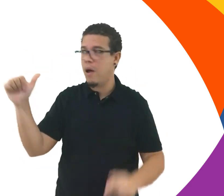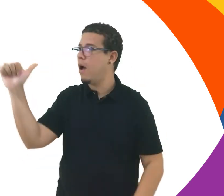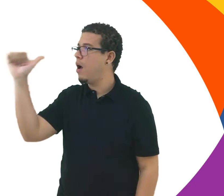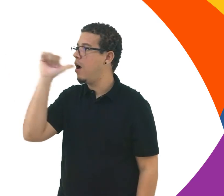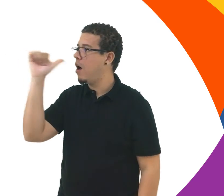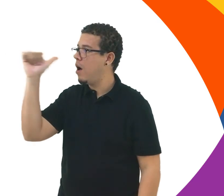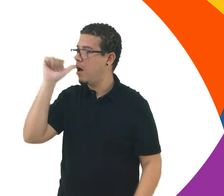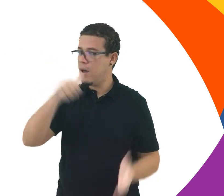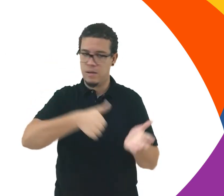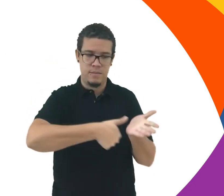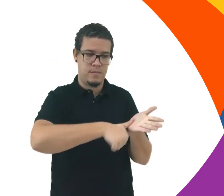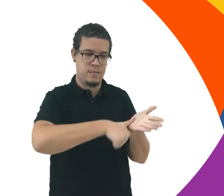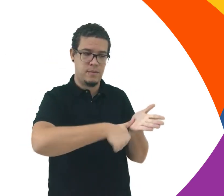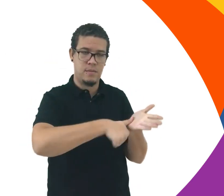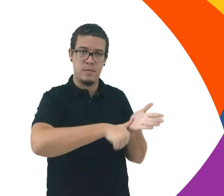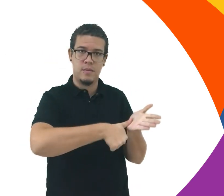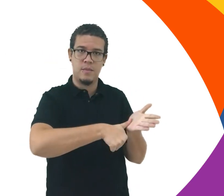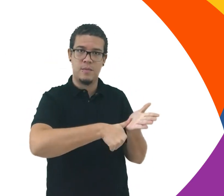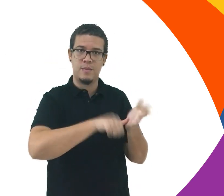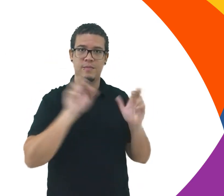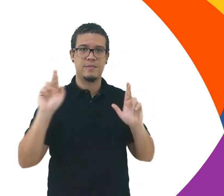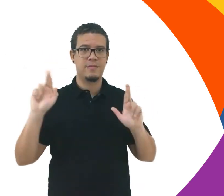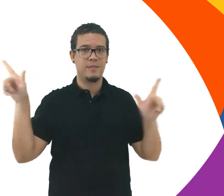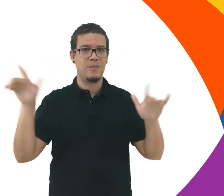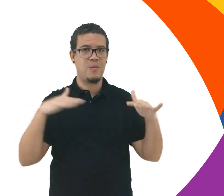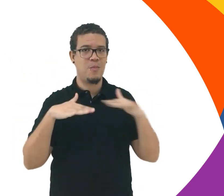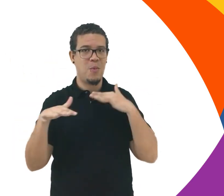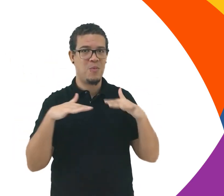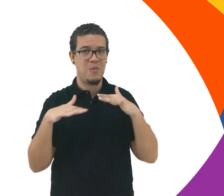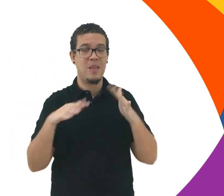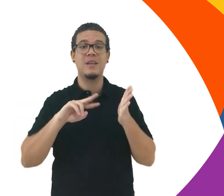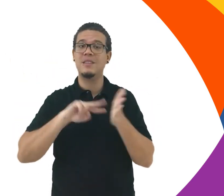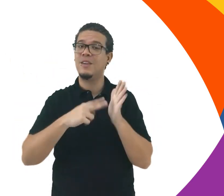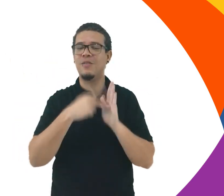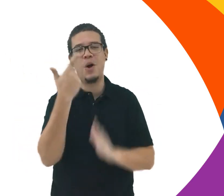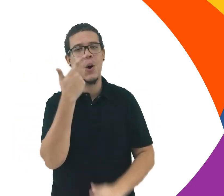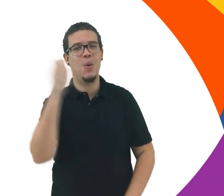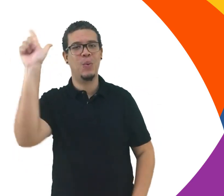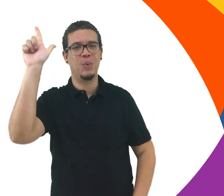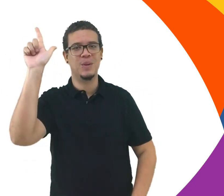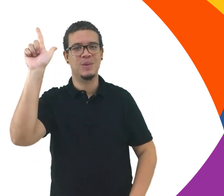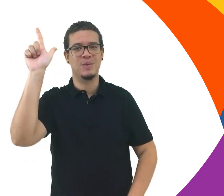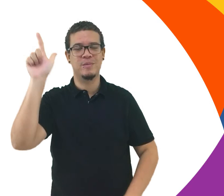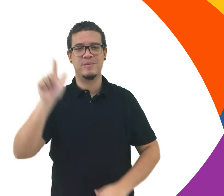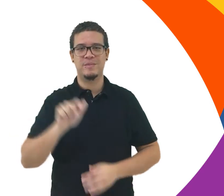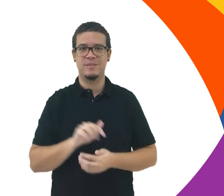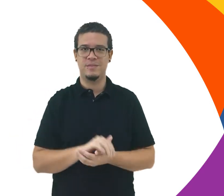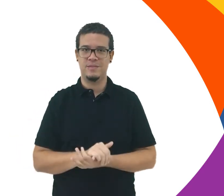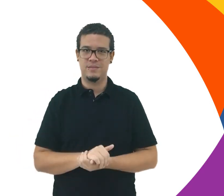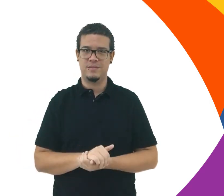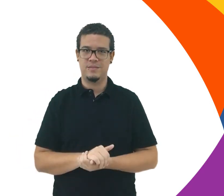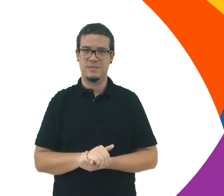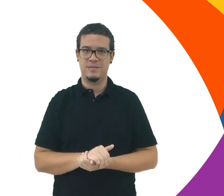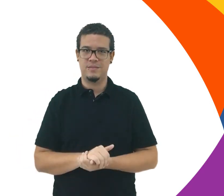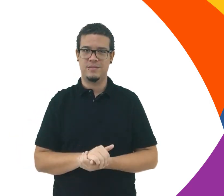outro. E o movimento é o mesmo? É este? Não, também. É outro movimento. Portanto, um